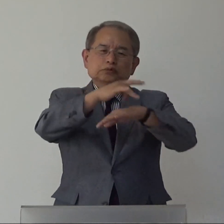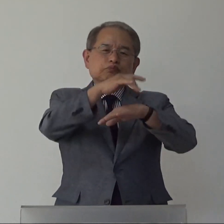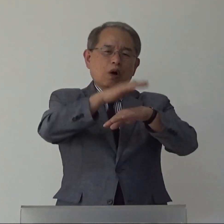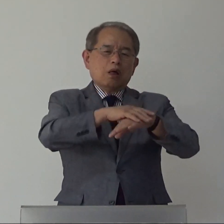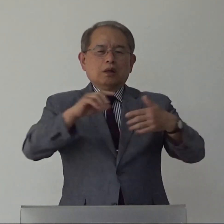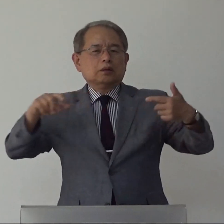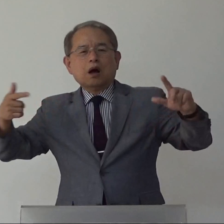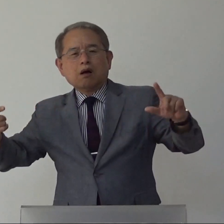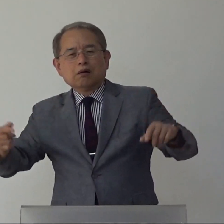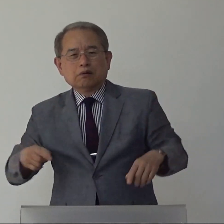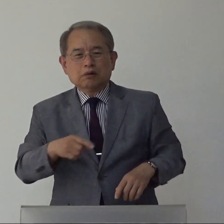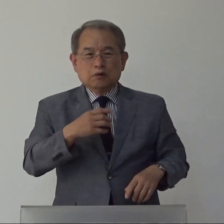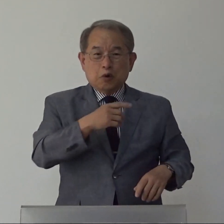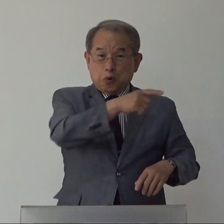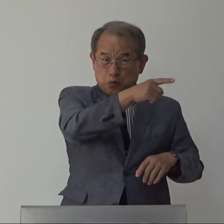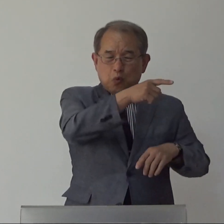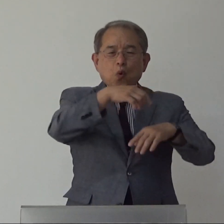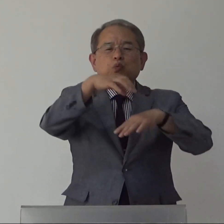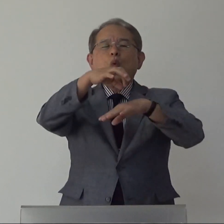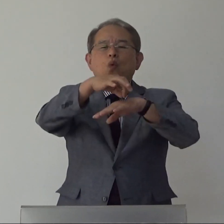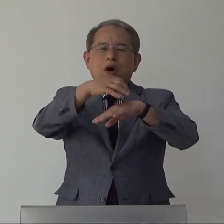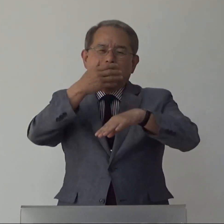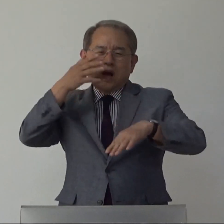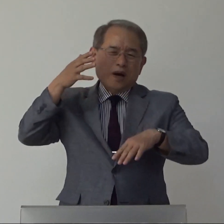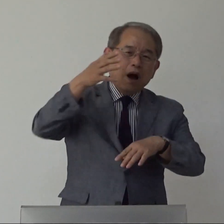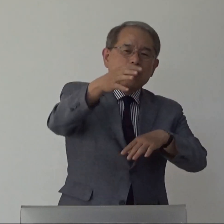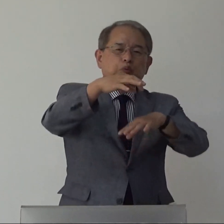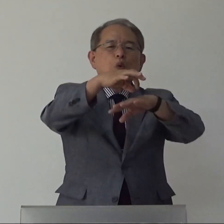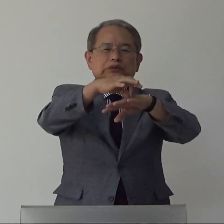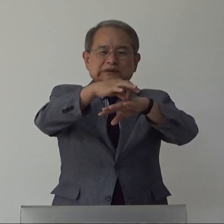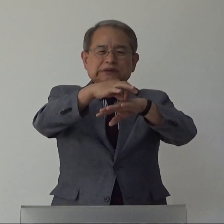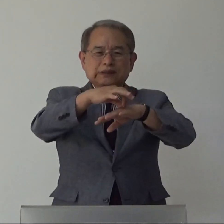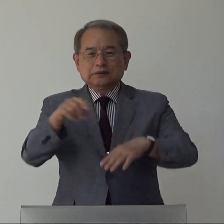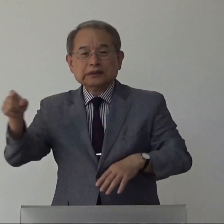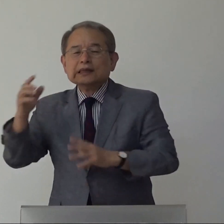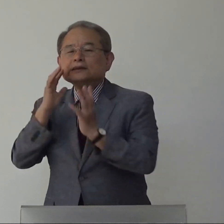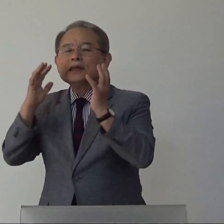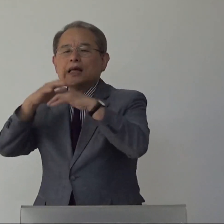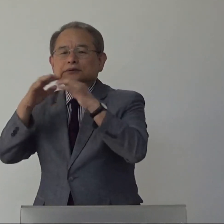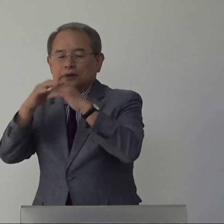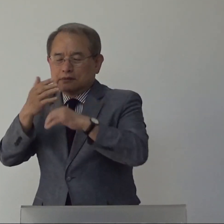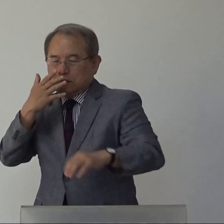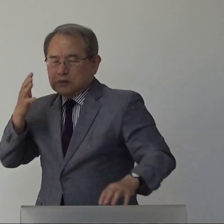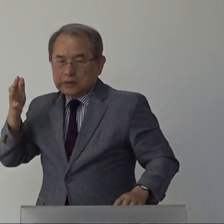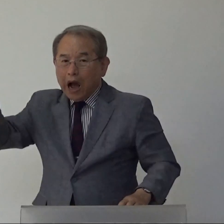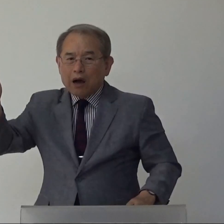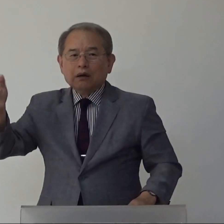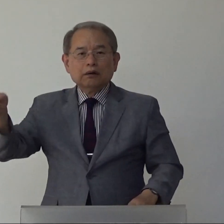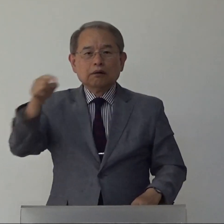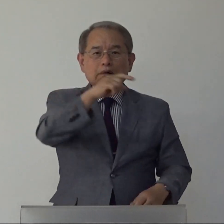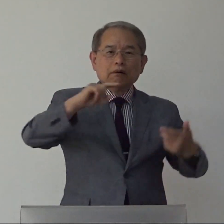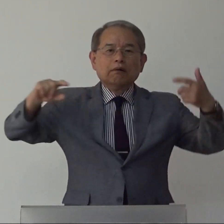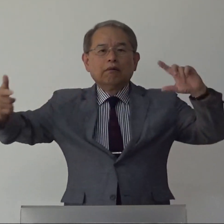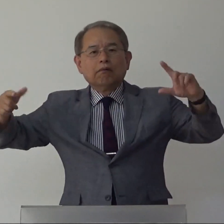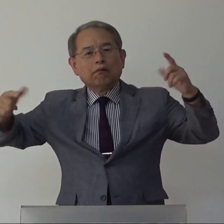또 어떤 사람은 먹는 습관이 다릅니다. 나는